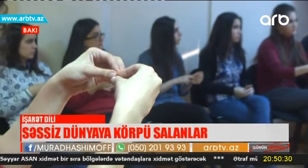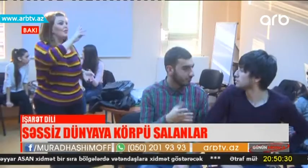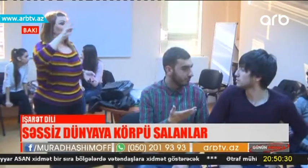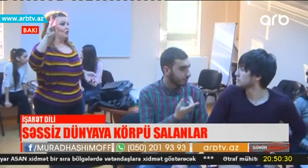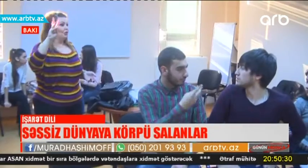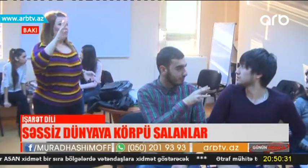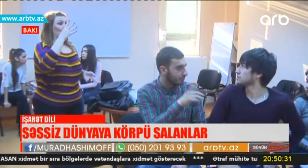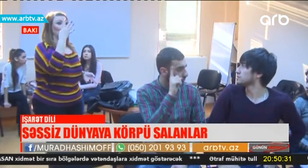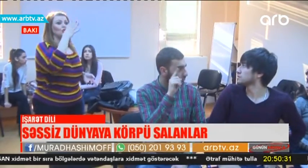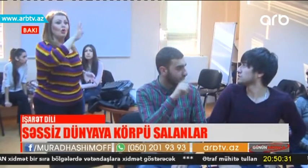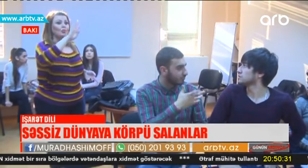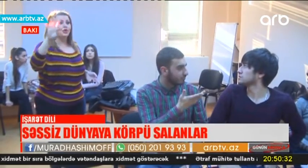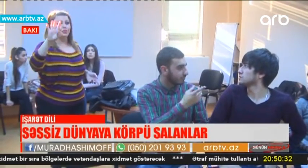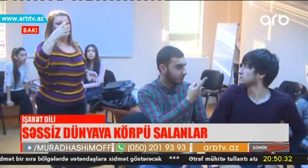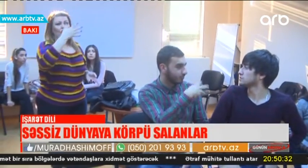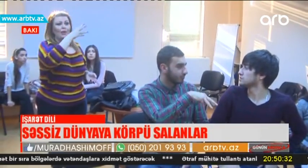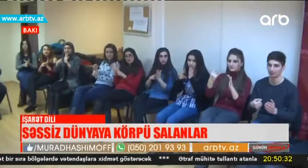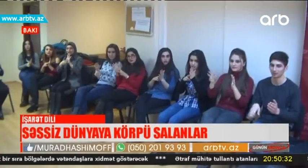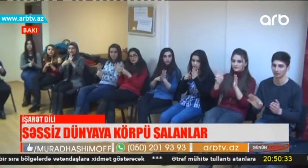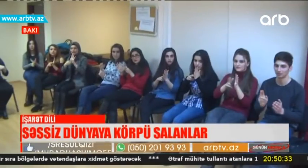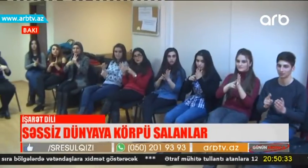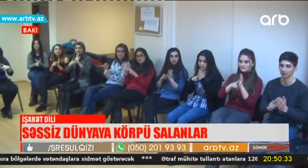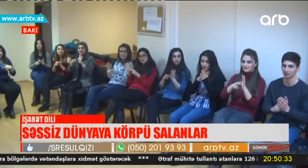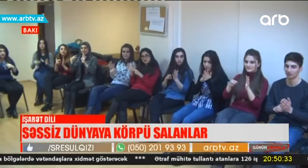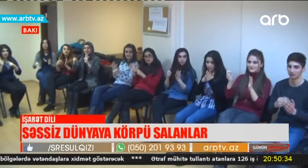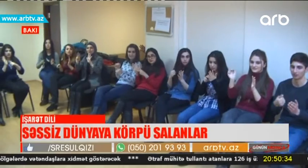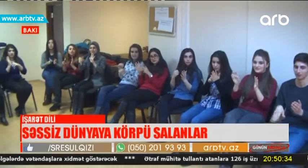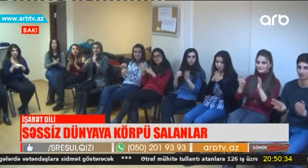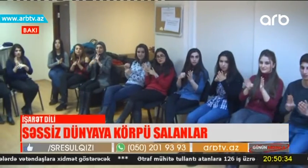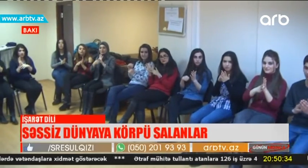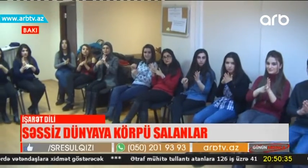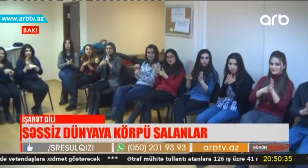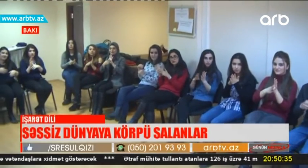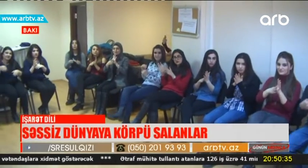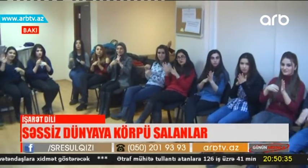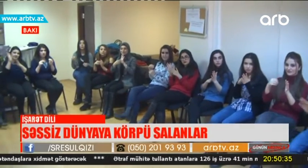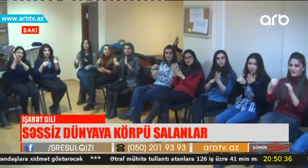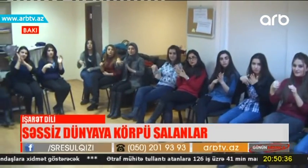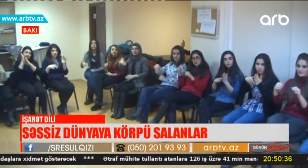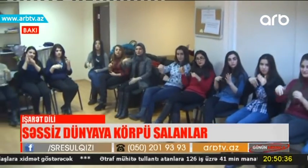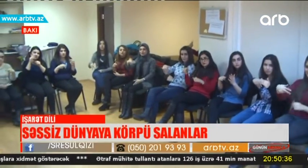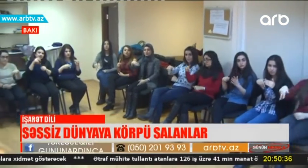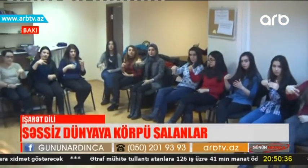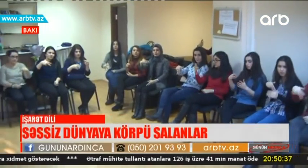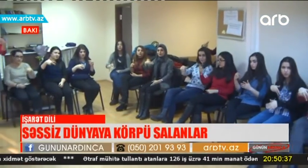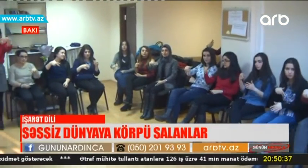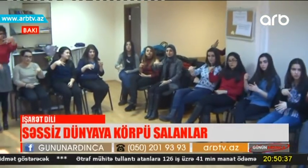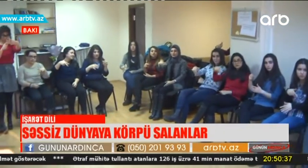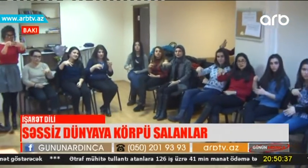Onlar həyatı başqa cür duyurlar. Onların dünyası səssizlikdir. Öz səssiz dünyalarında onlara kömək olan yeganə qüvvə